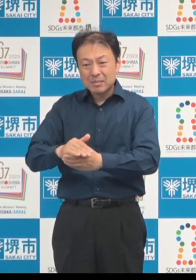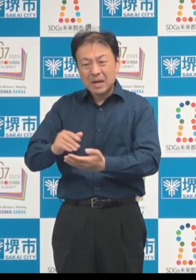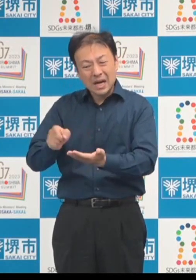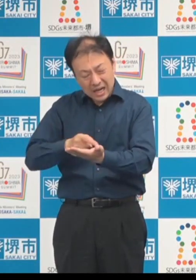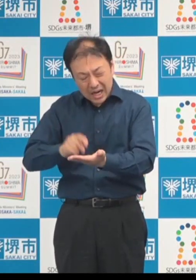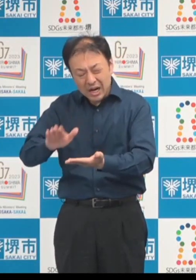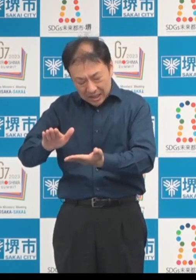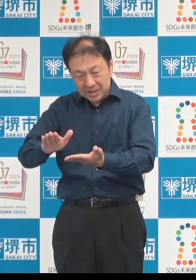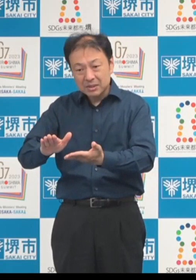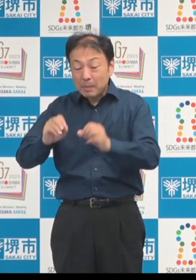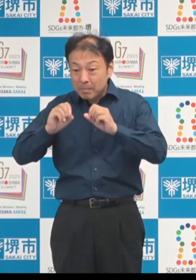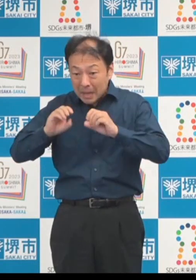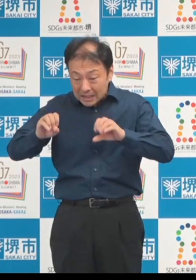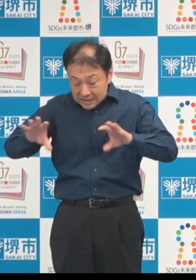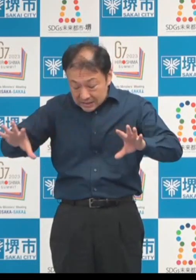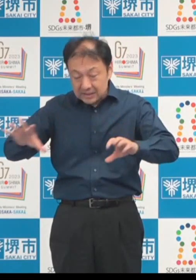が、